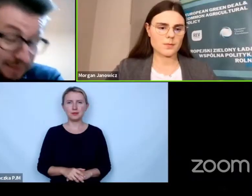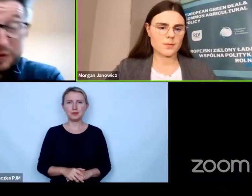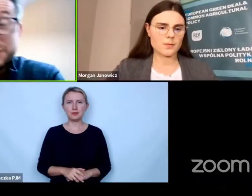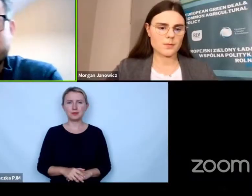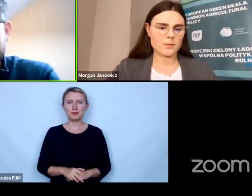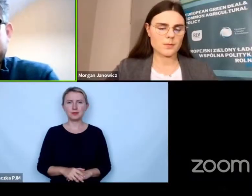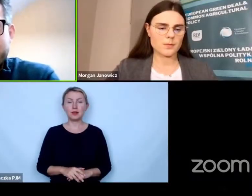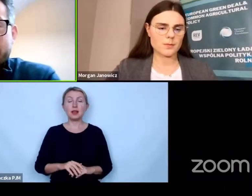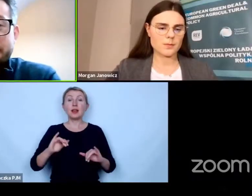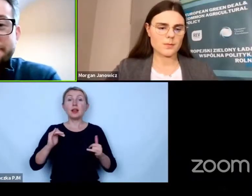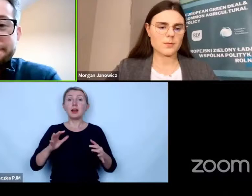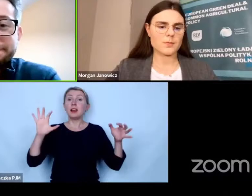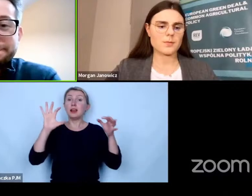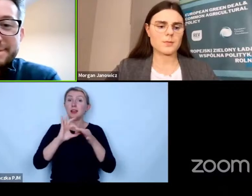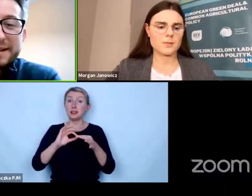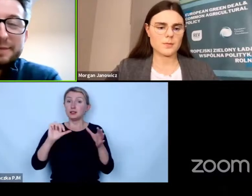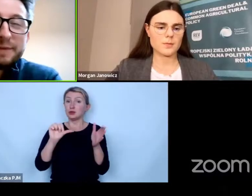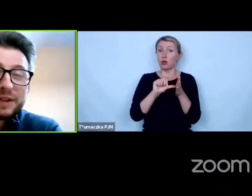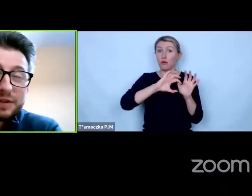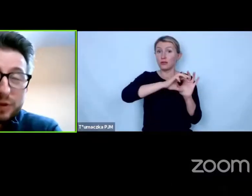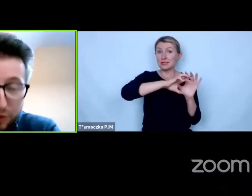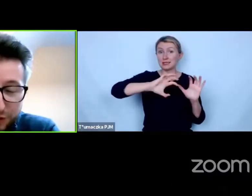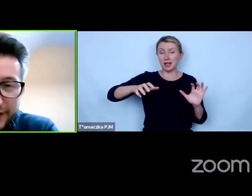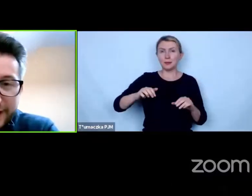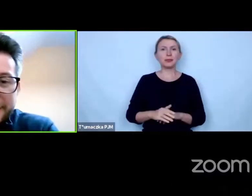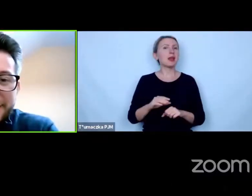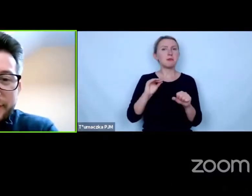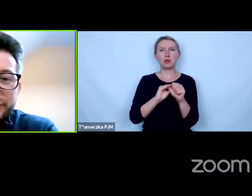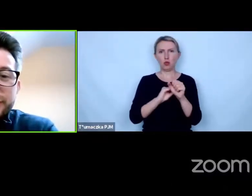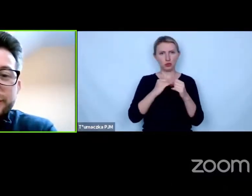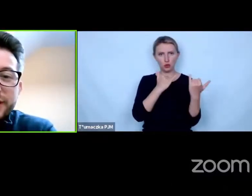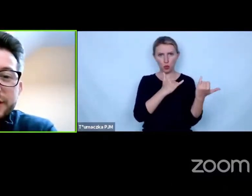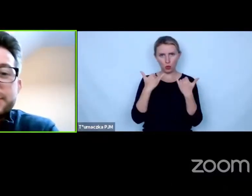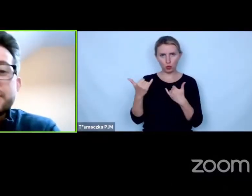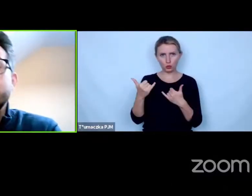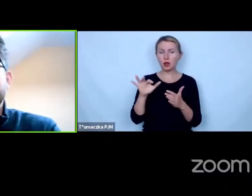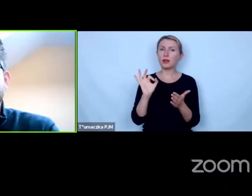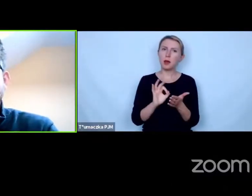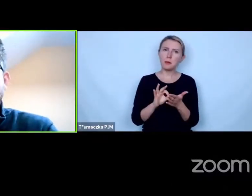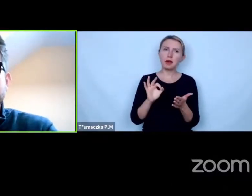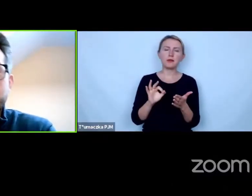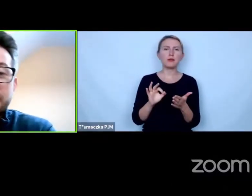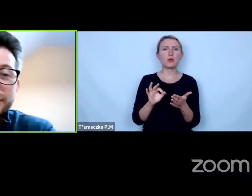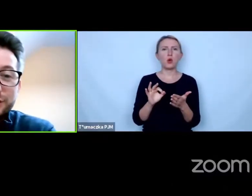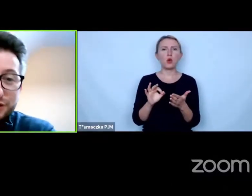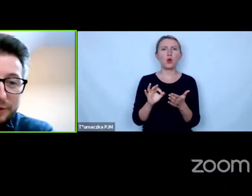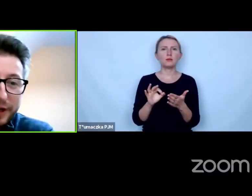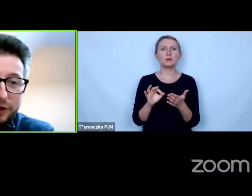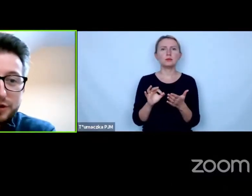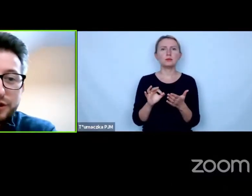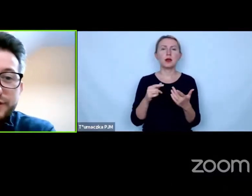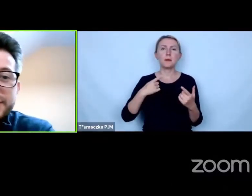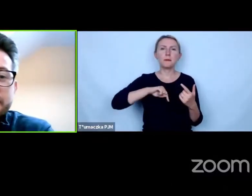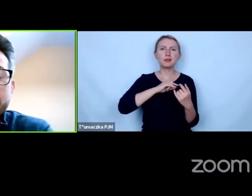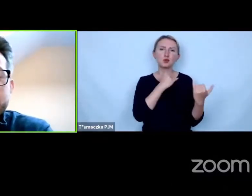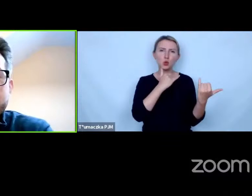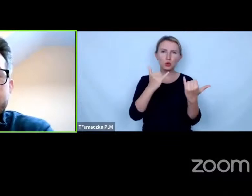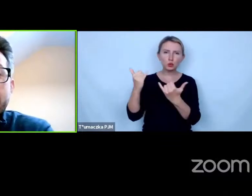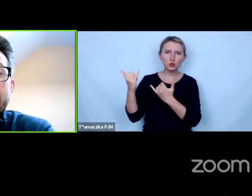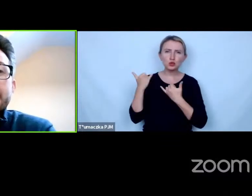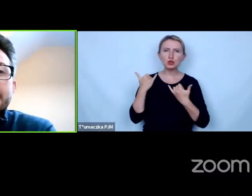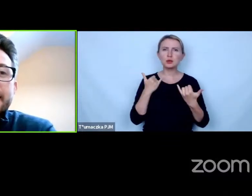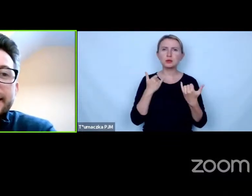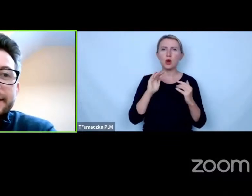jak połączyć środowiska metody są różne na pewno w jakimś stopniu się różnimy jak chodzi o kwestie